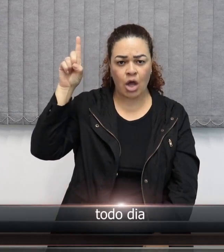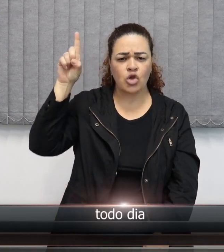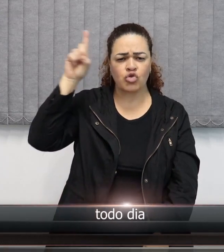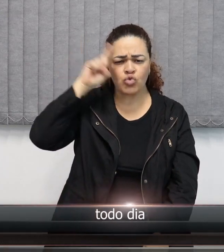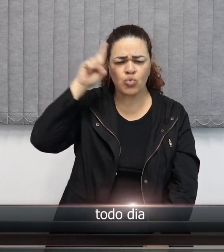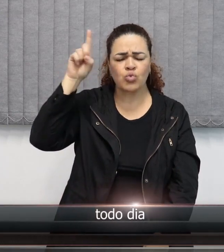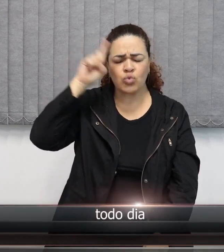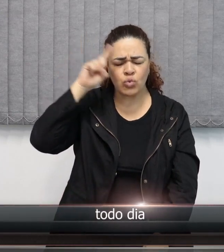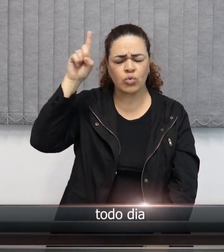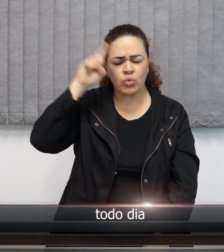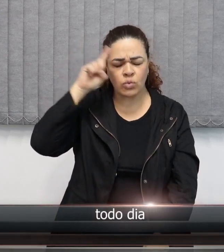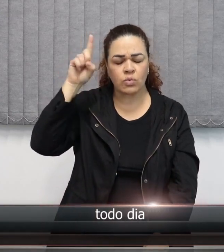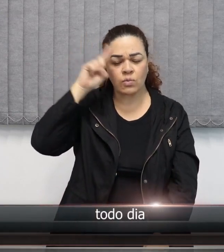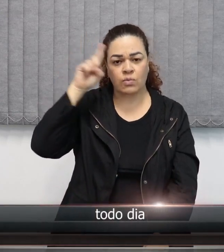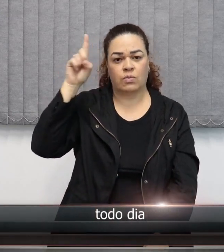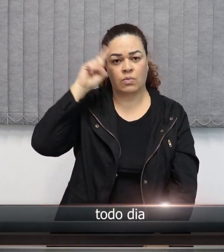todo dia,